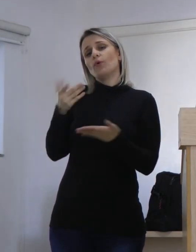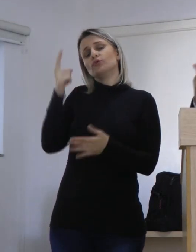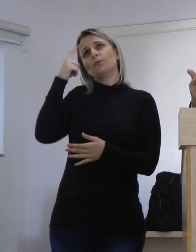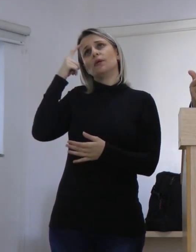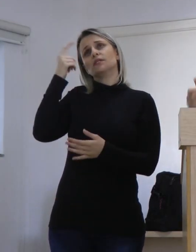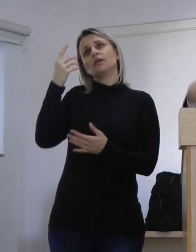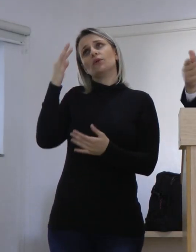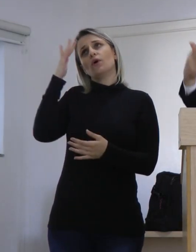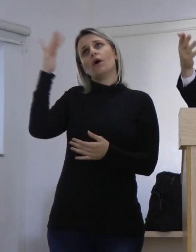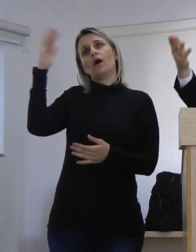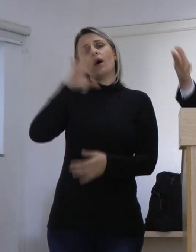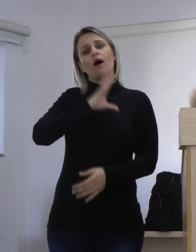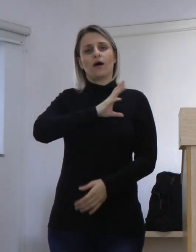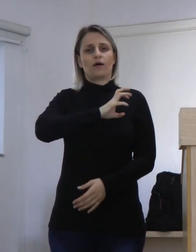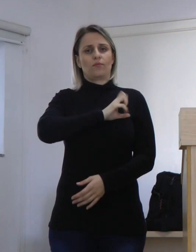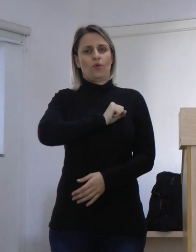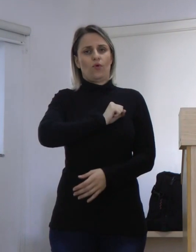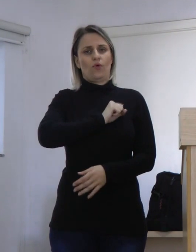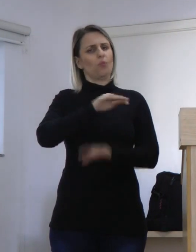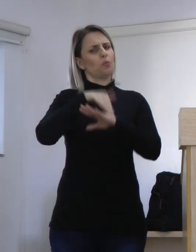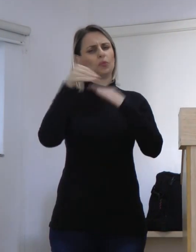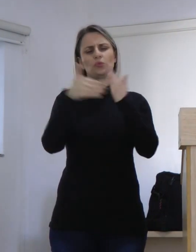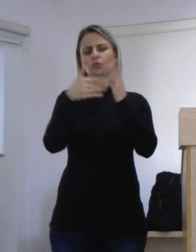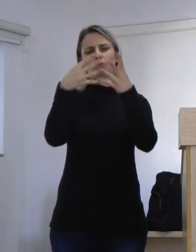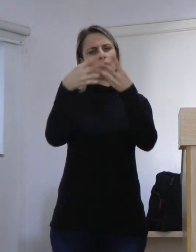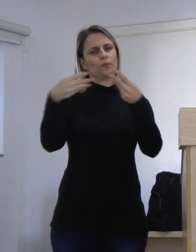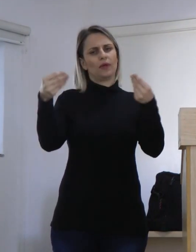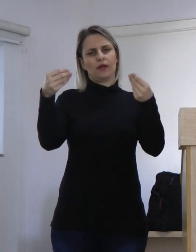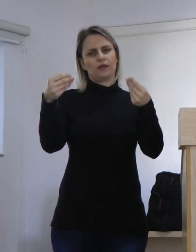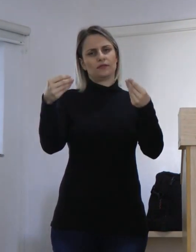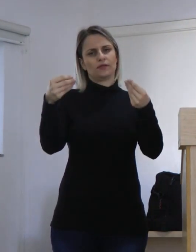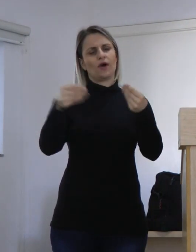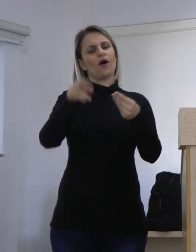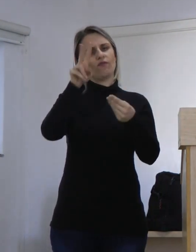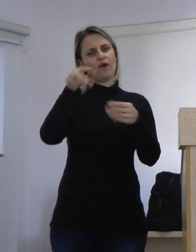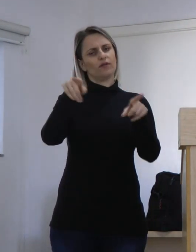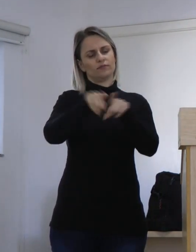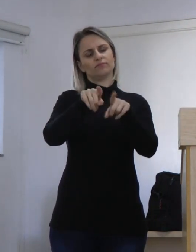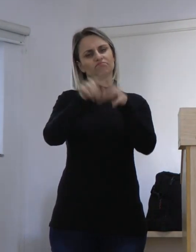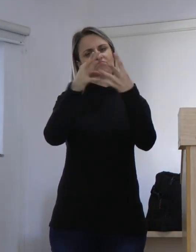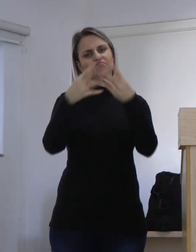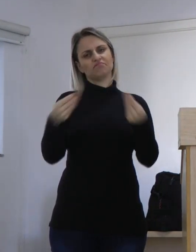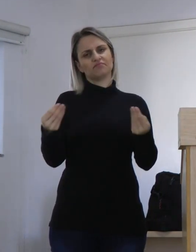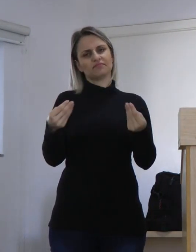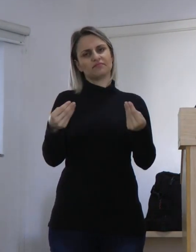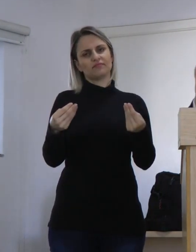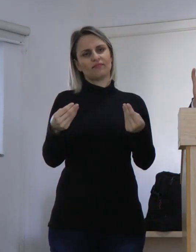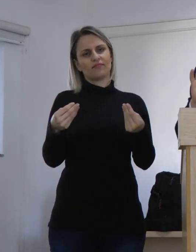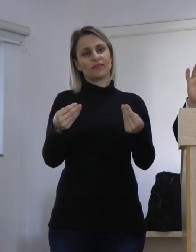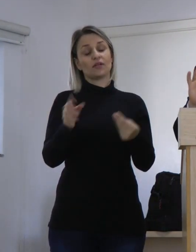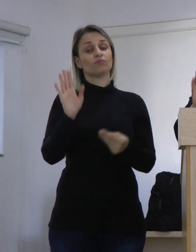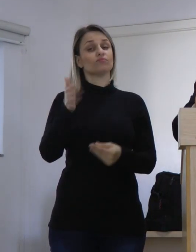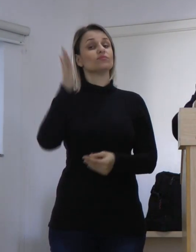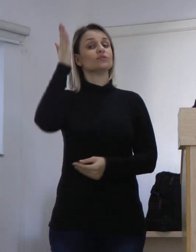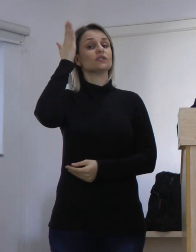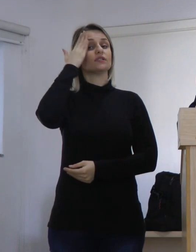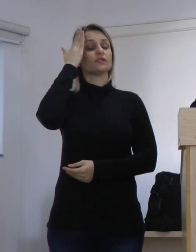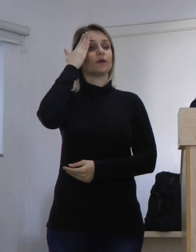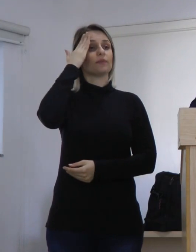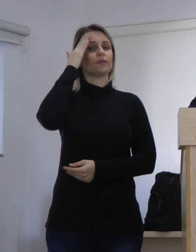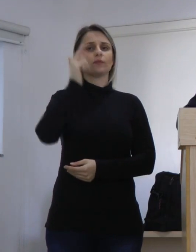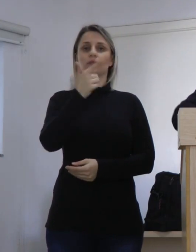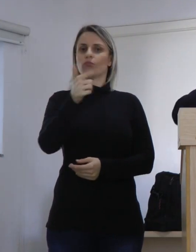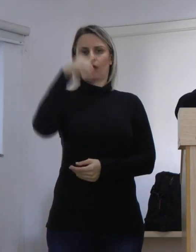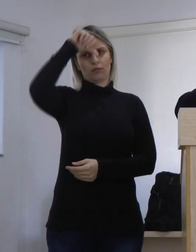Mas tudo passa, isso também passará, como nos ensina o nosso querido Chico Xavier. Então pronto, já sabem, né? A partir de hoje a gente não